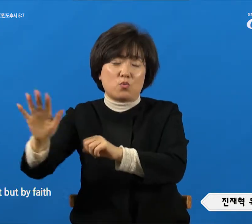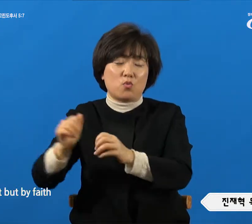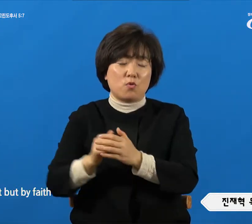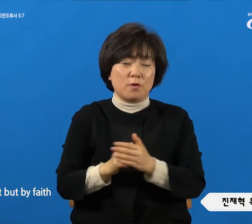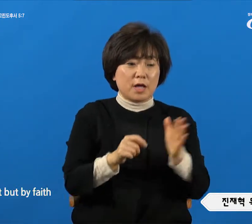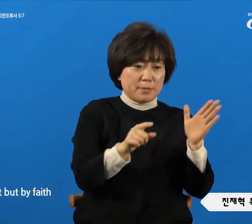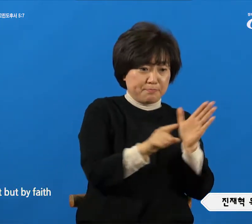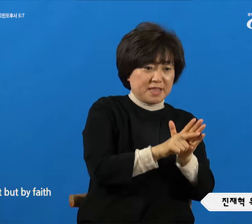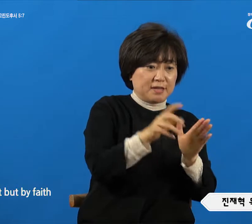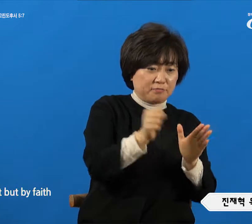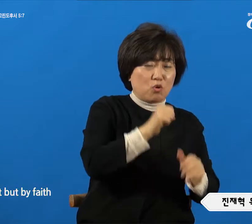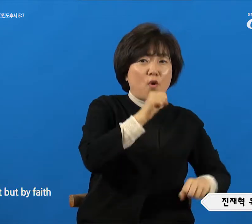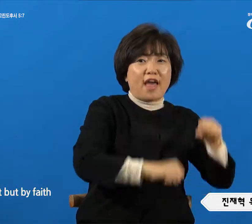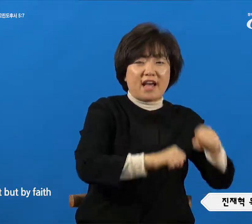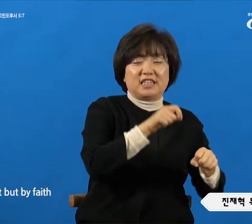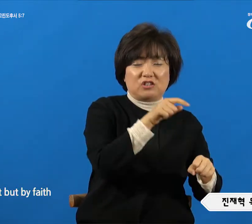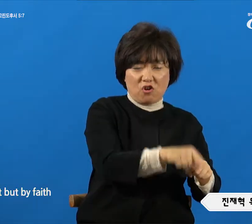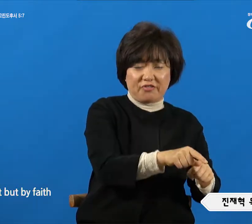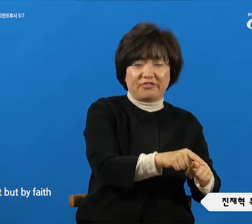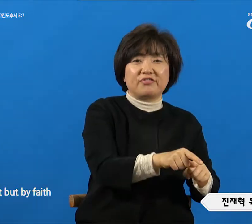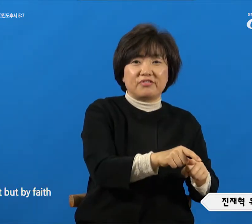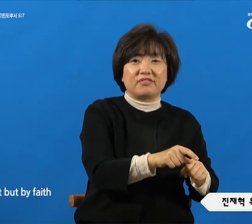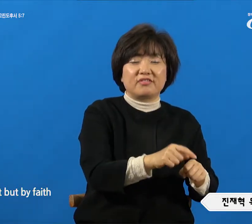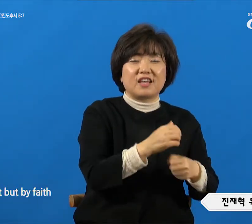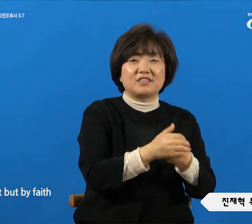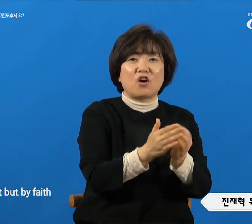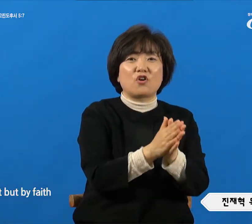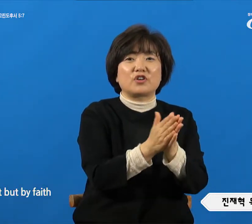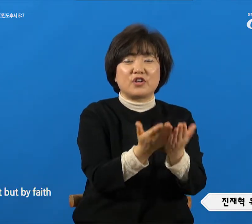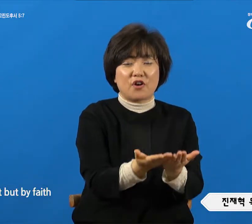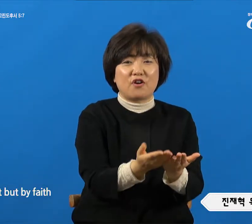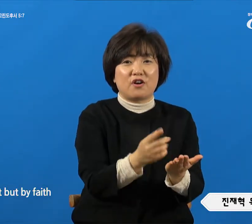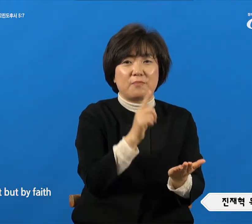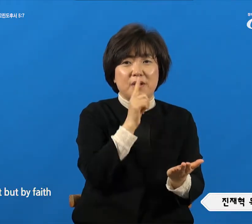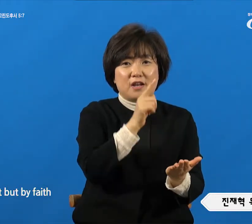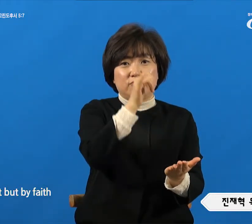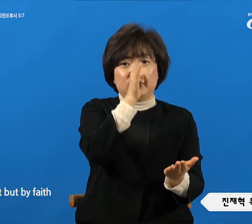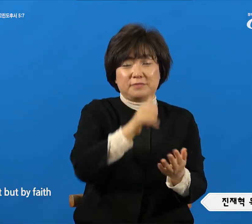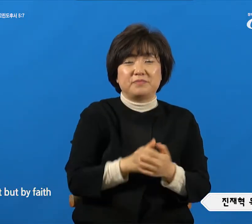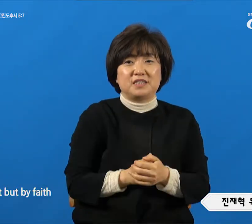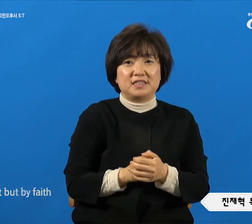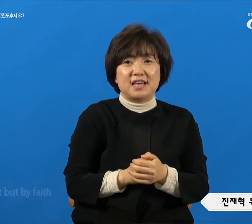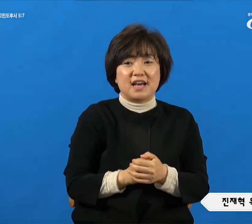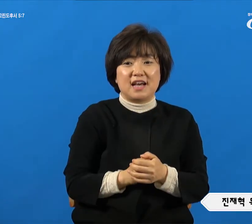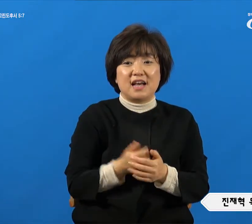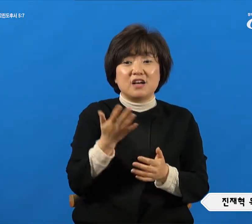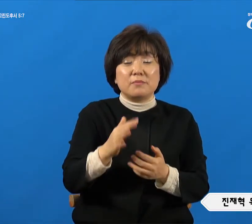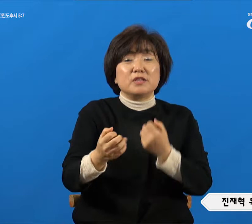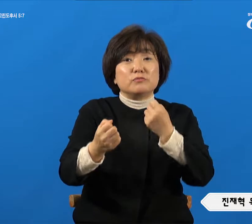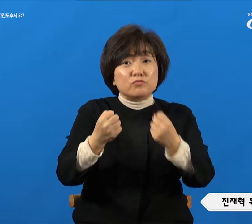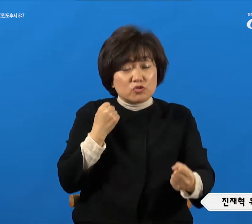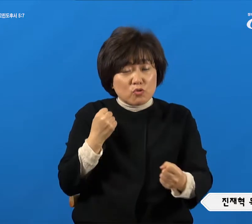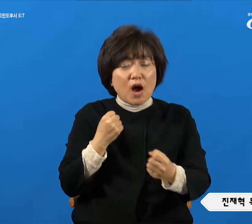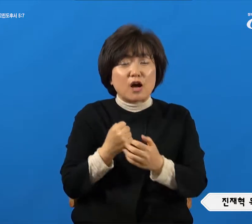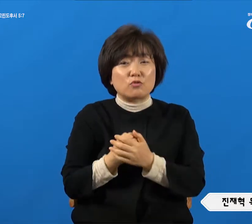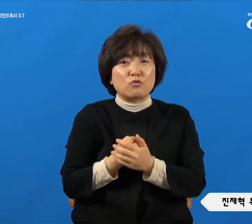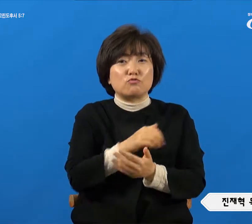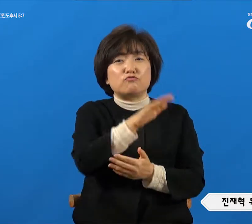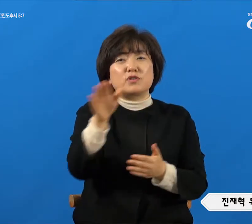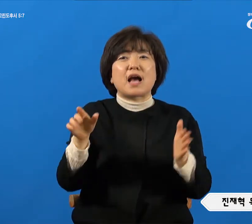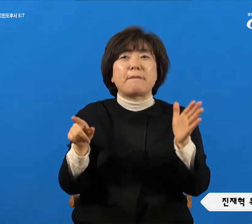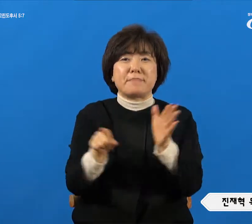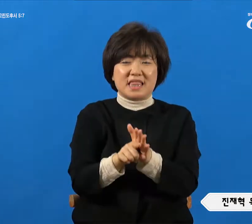않고 믿음으로 행하는 것이라고 성경은 말씀하고 있습니다. 그럼에도 불구하고